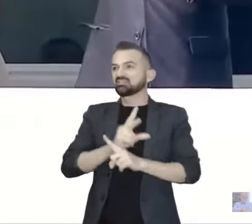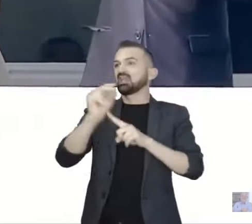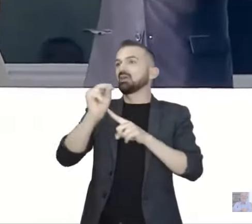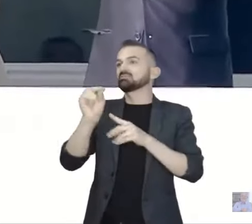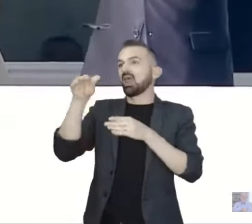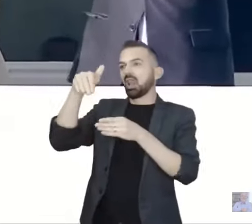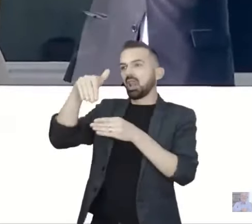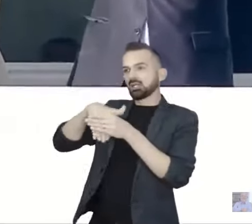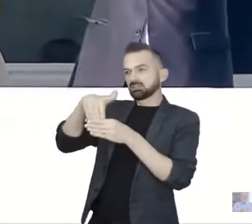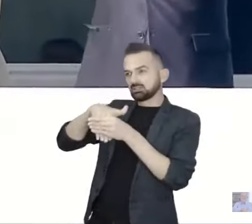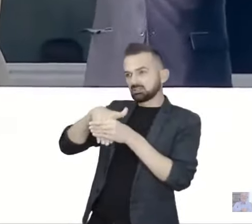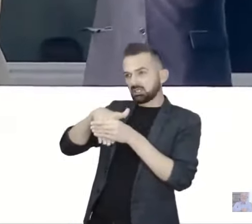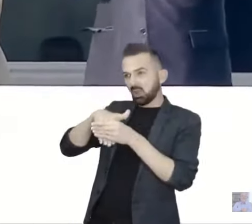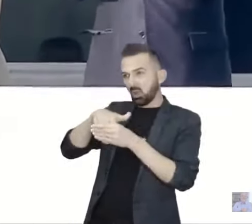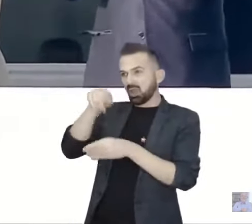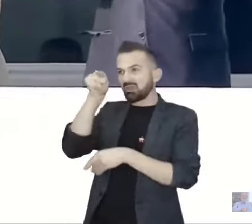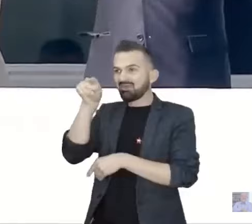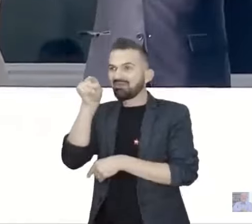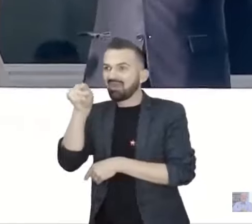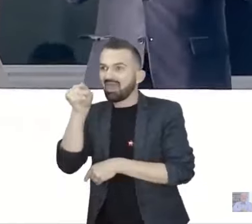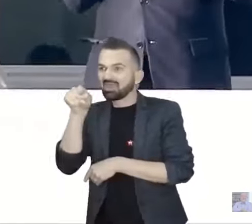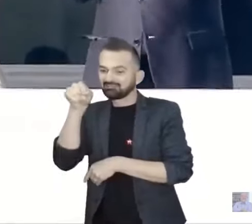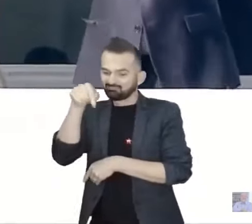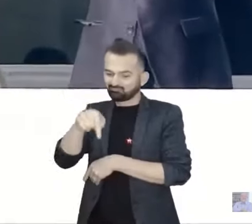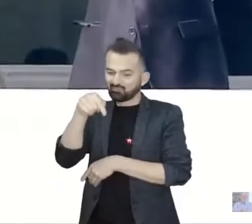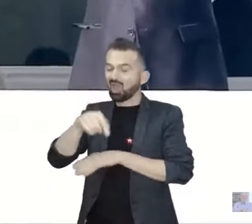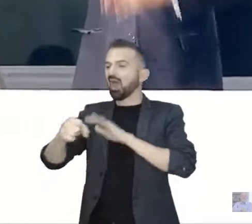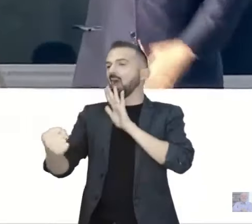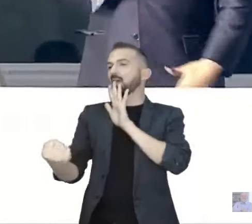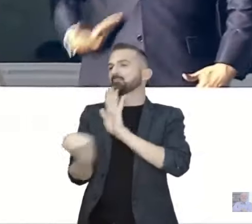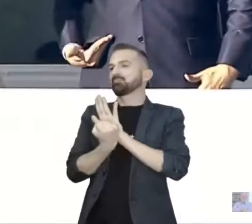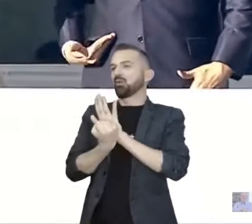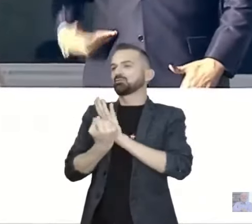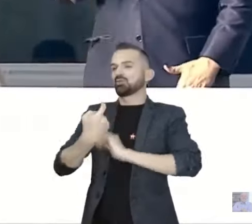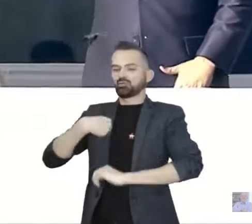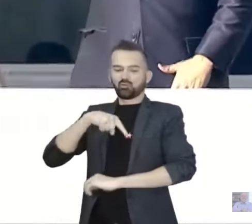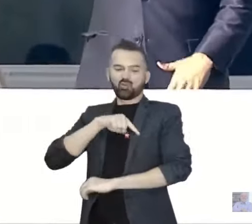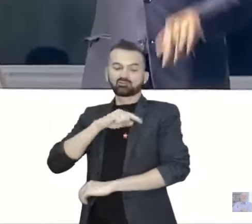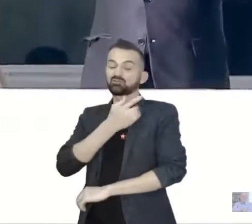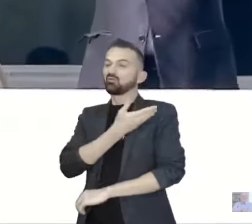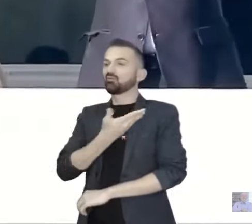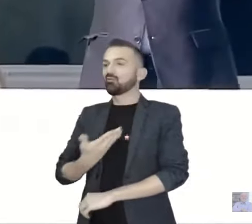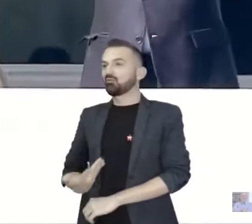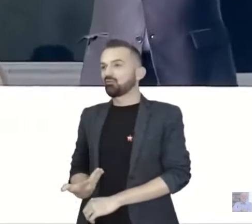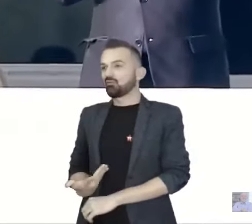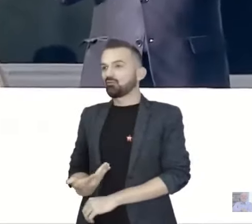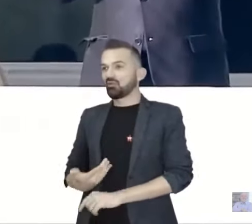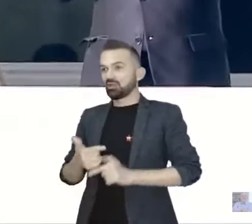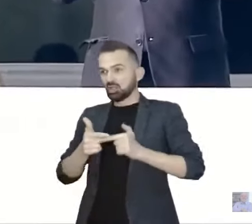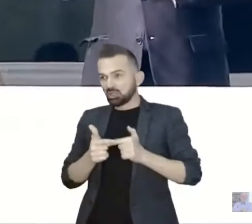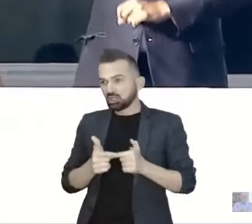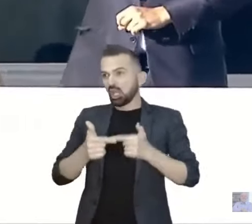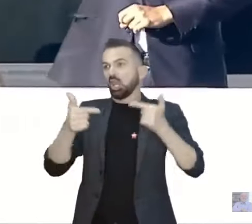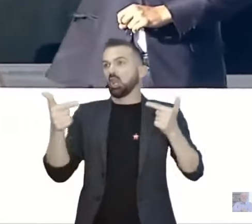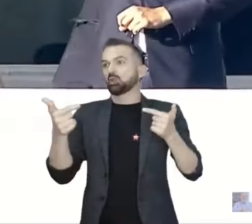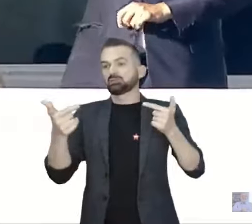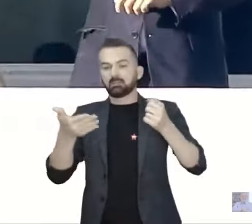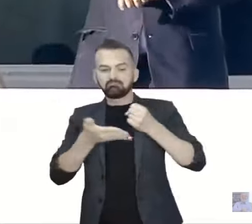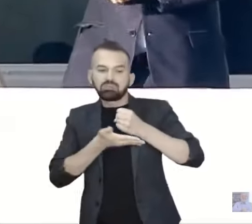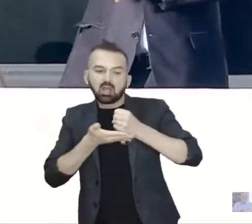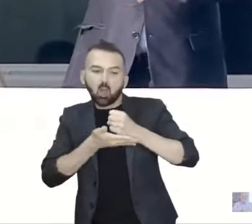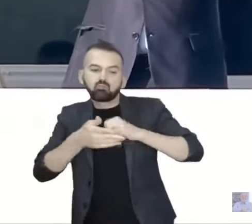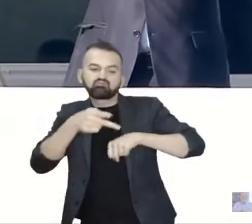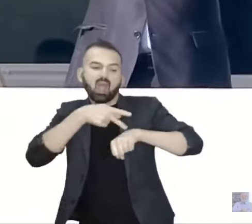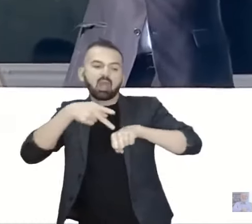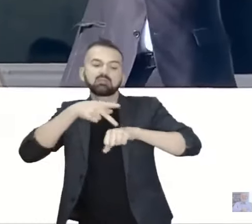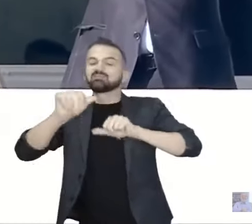será a grande marca do nosso governo. Dessa luta fundamental surgirá um país transformado,